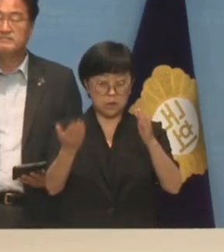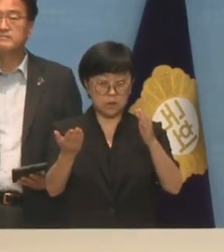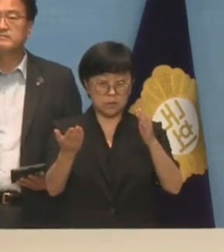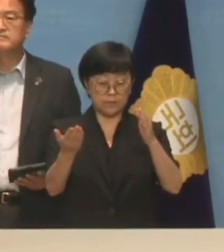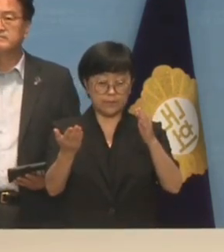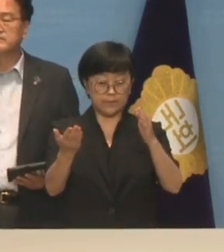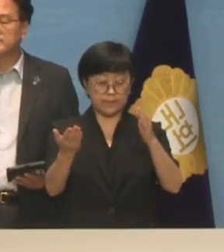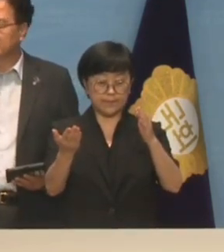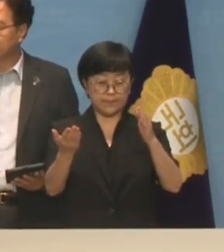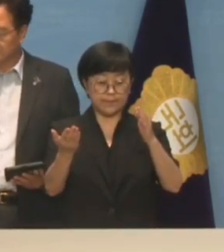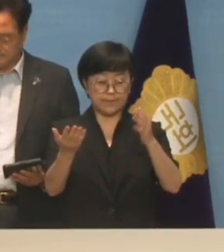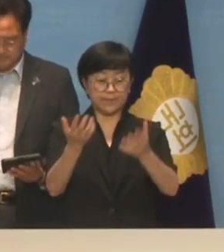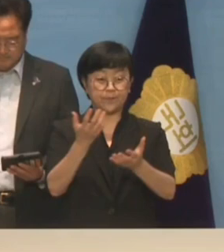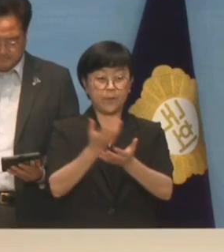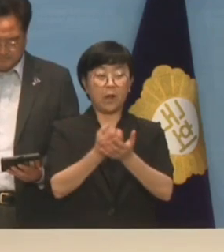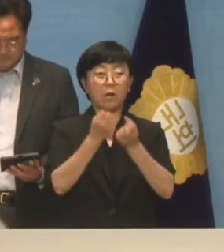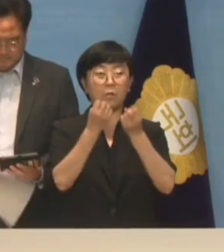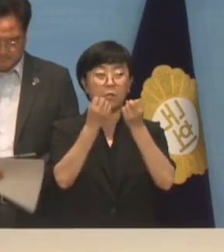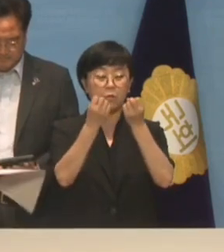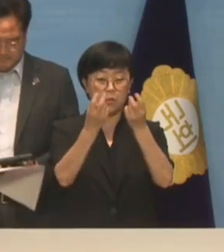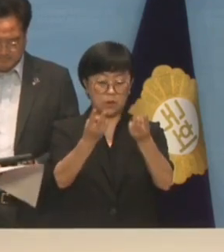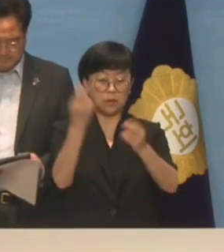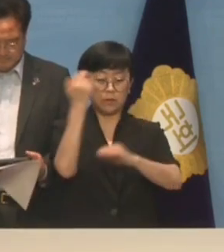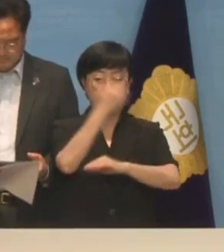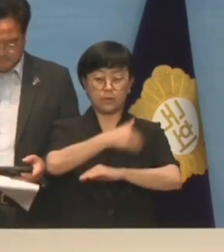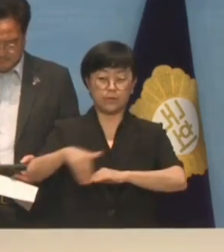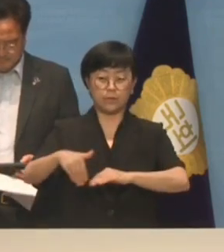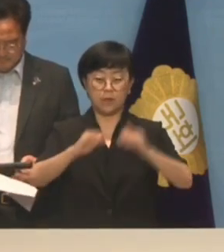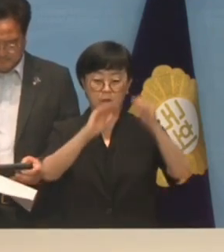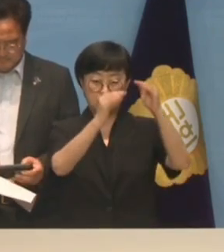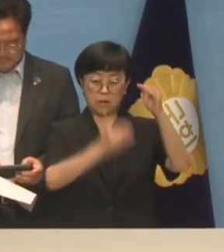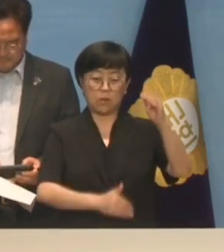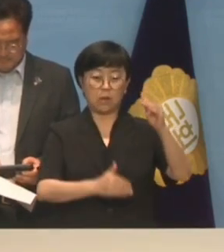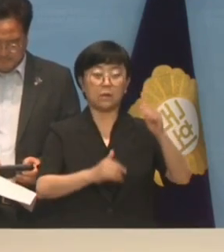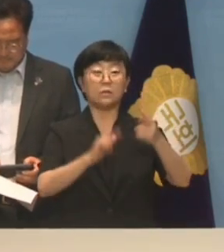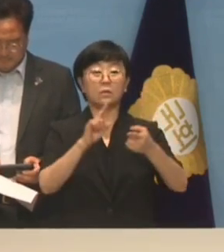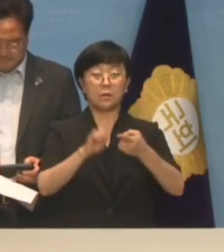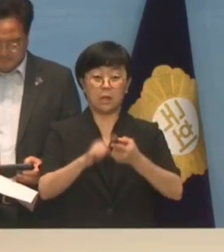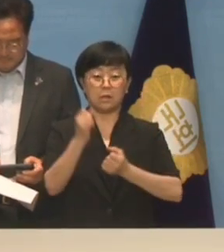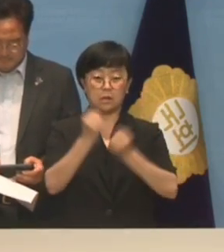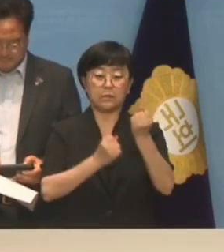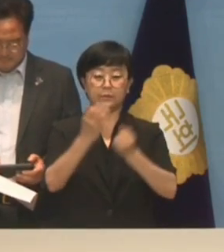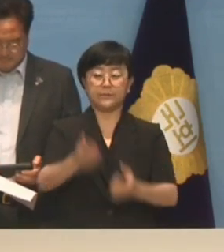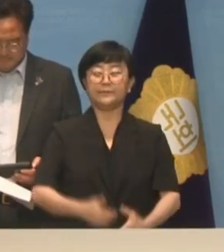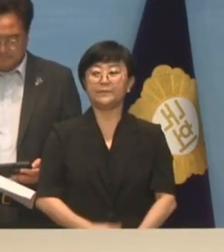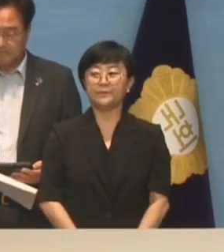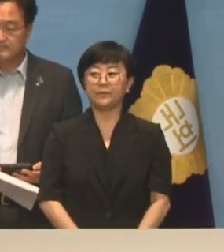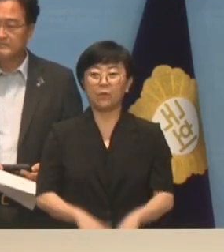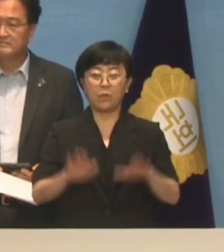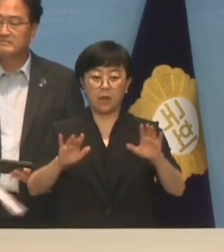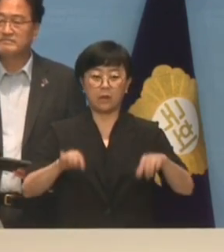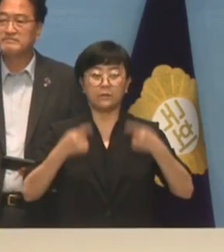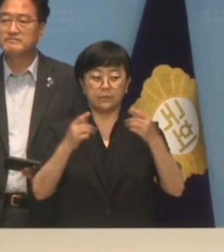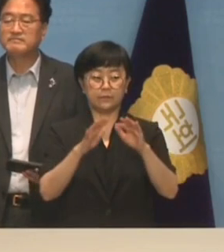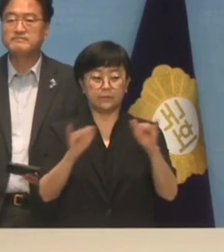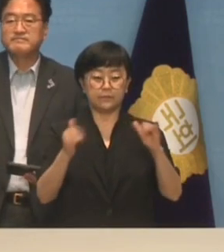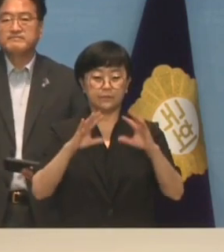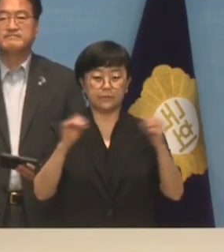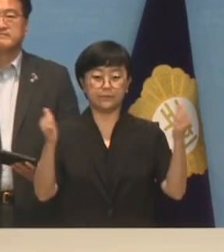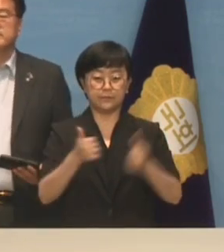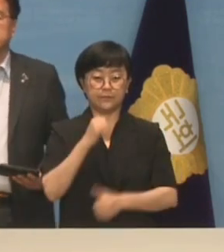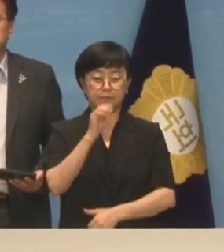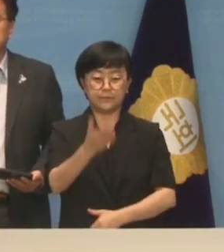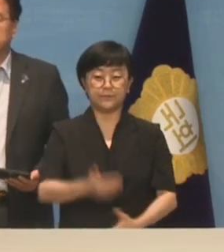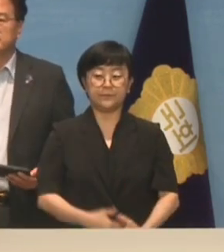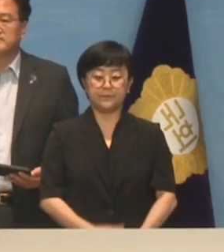질의를 하는 서한을 보낼 예정입니다. 그래서 이 내용에 대해서 저희가 기자회견을 준비를 했습니다. 오늘 참석하신